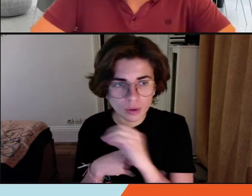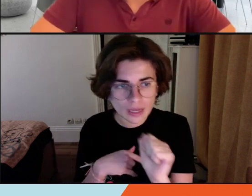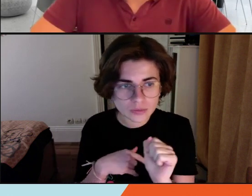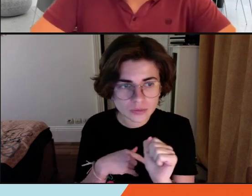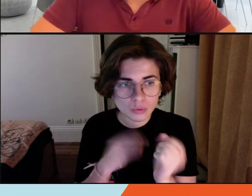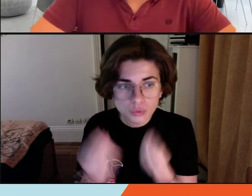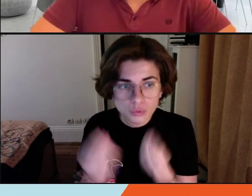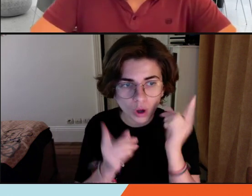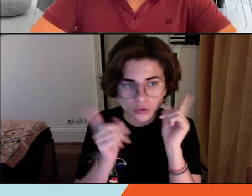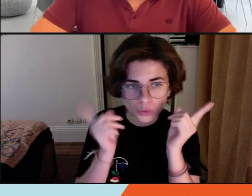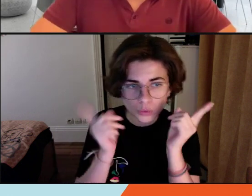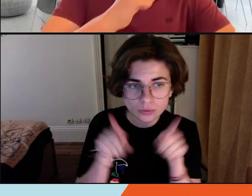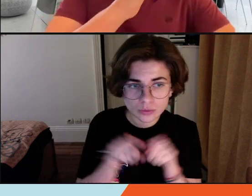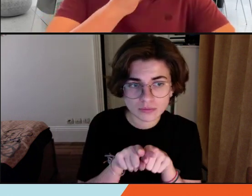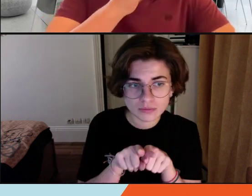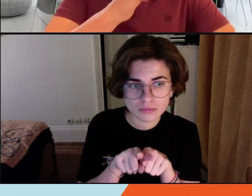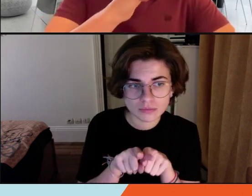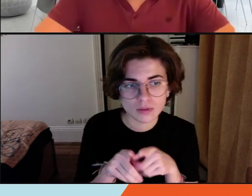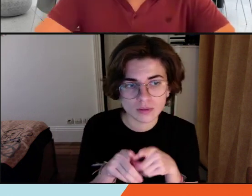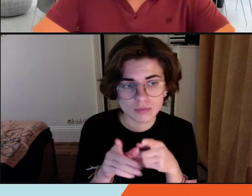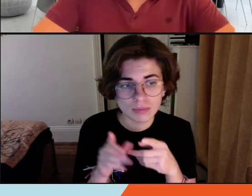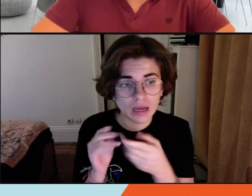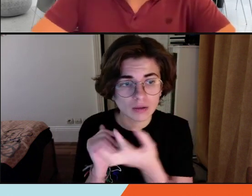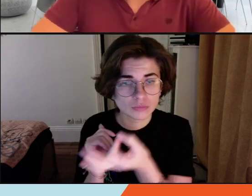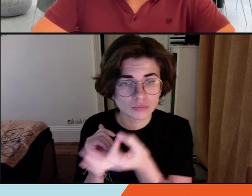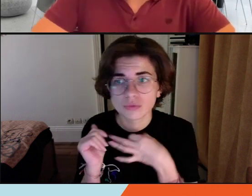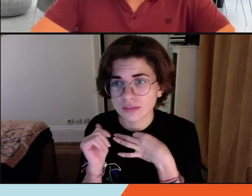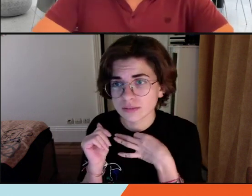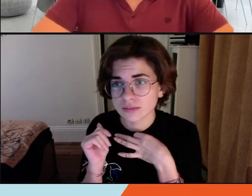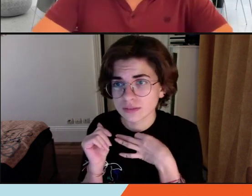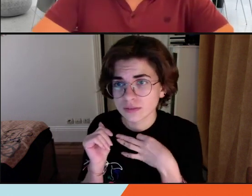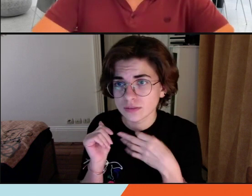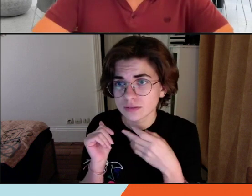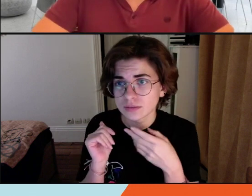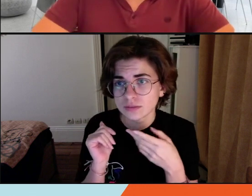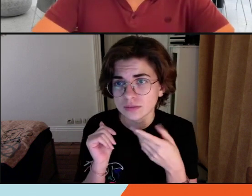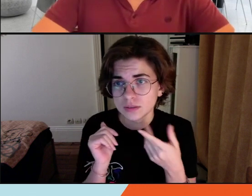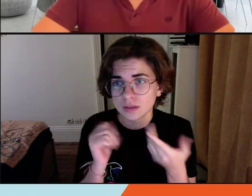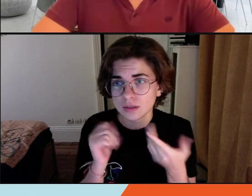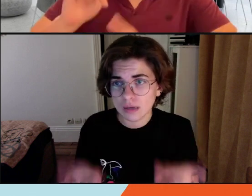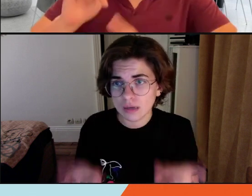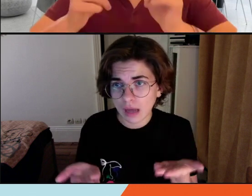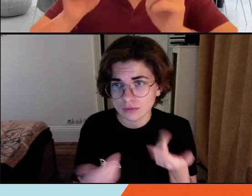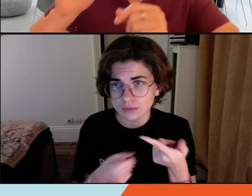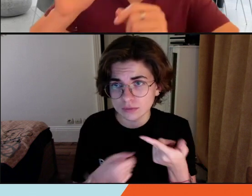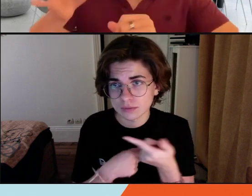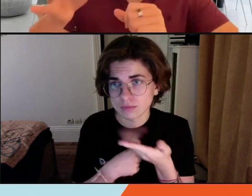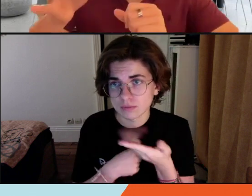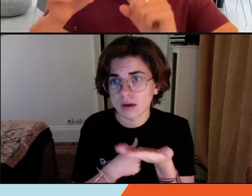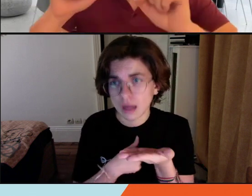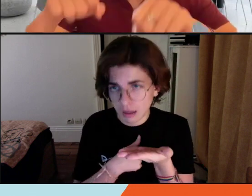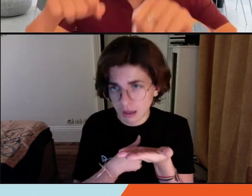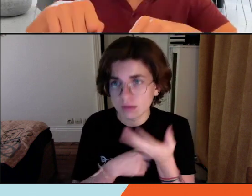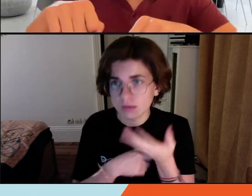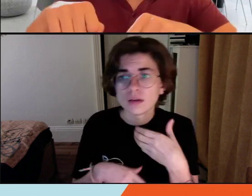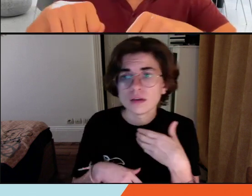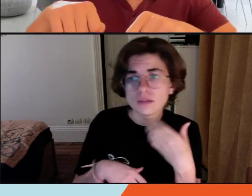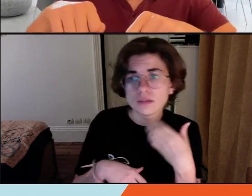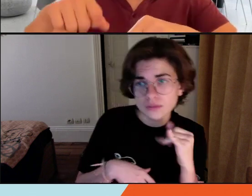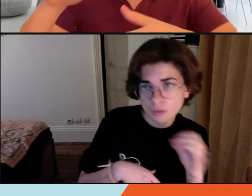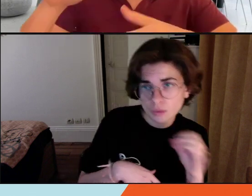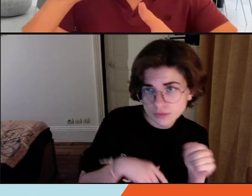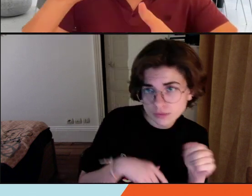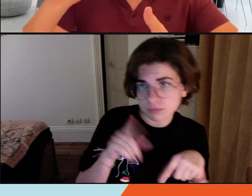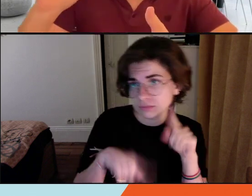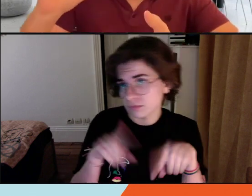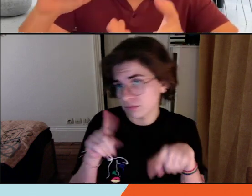ou Android aussi. Bah, comme tu l'as dit, c'est là. Android, oui, voilà. c'est possible. iOS. Et le